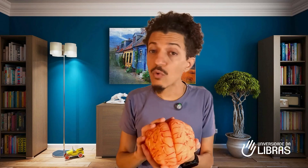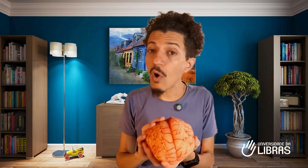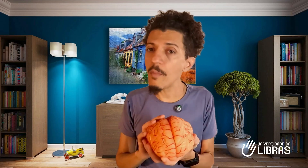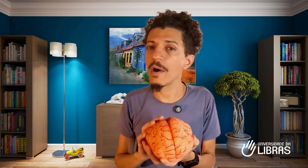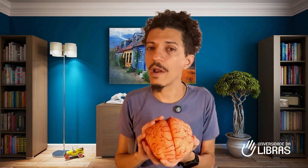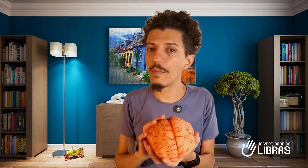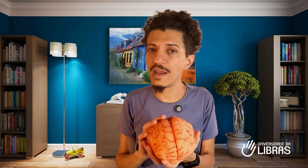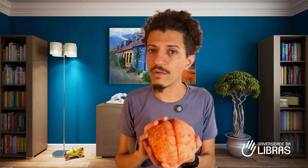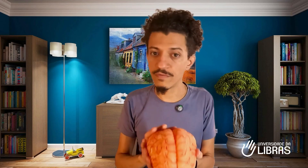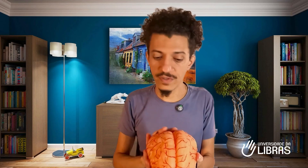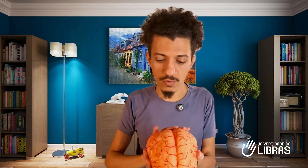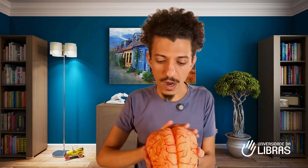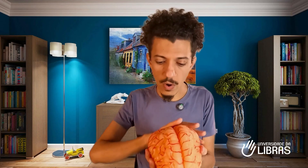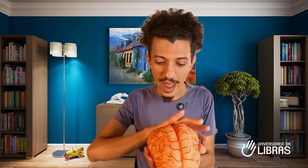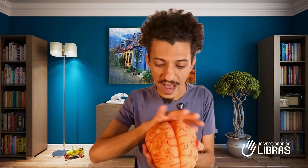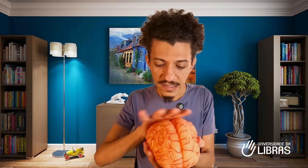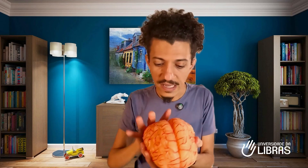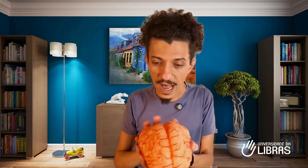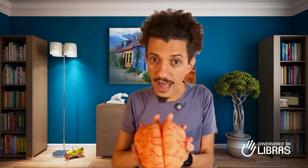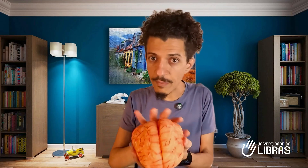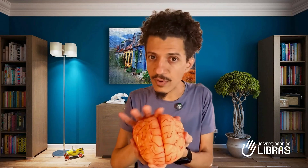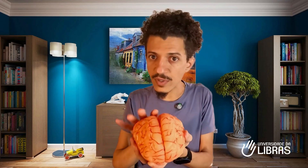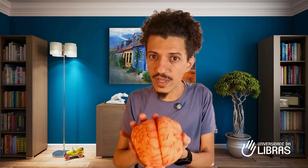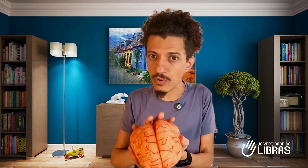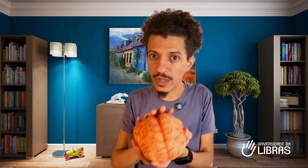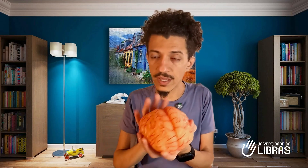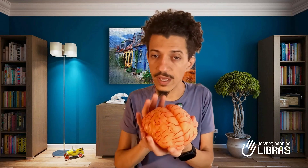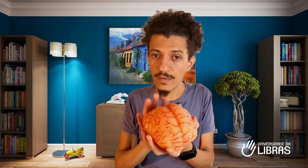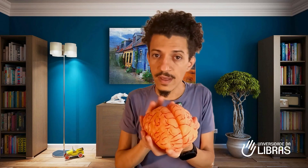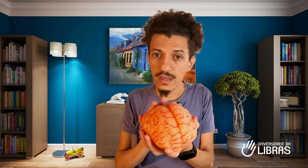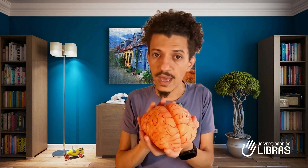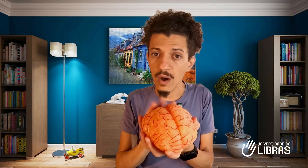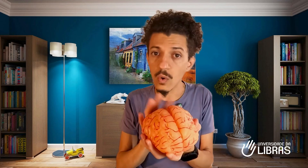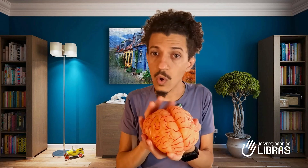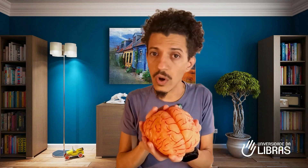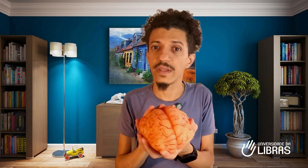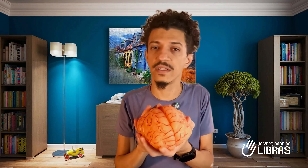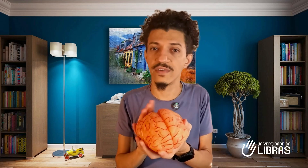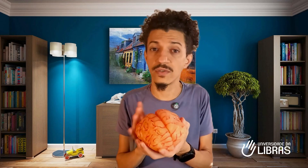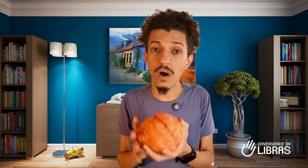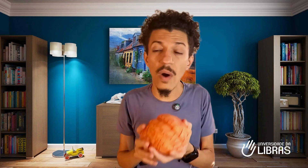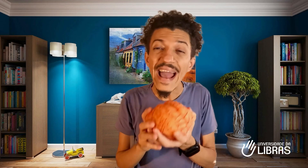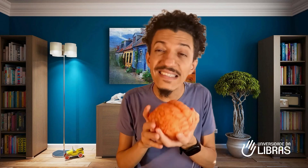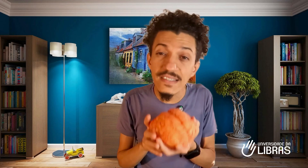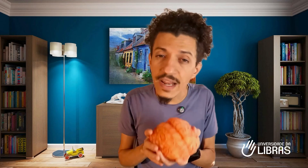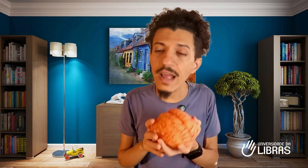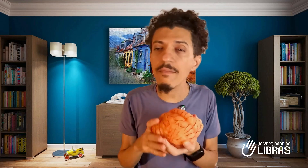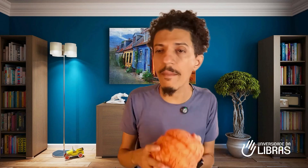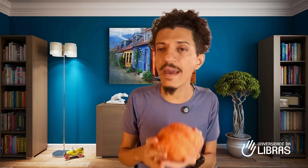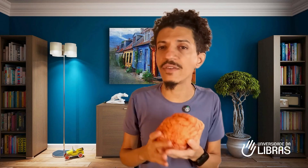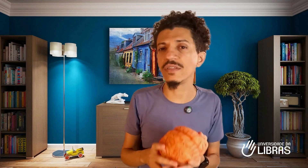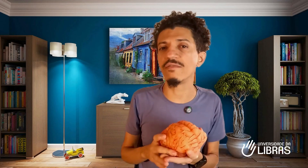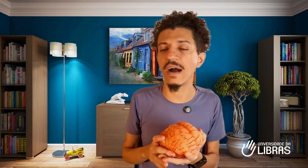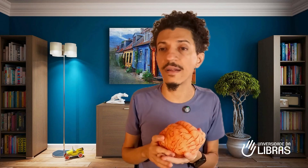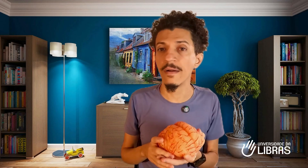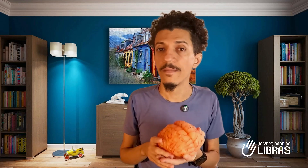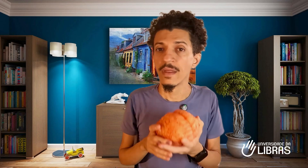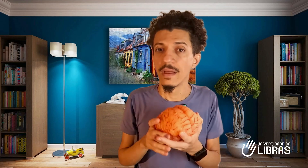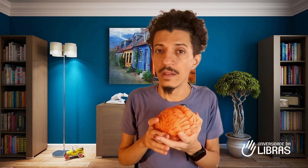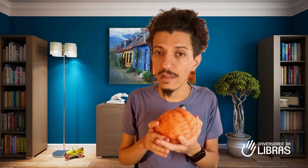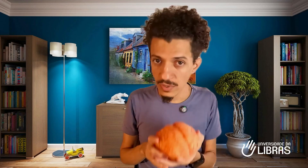E como ela é uma língua visual, essa área posterior aqui, que é o córtex visual, é extremamente